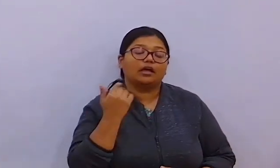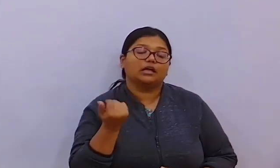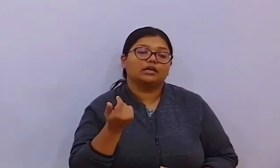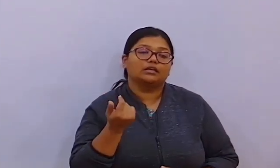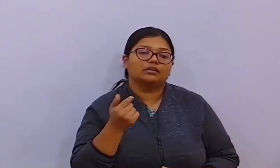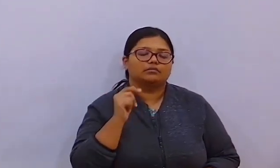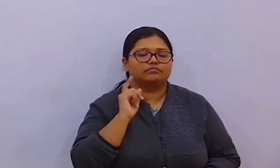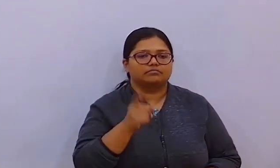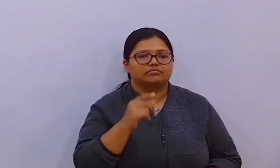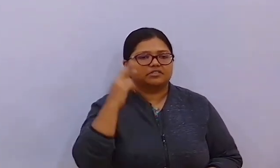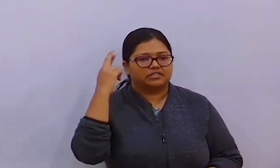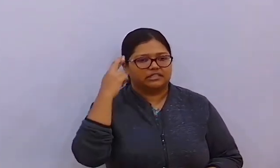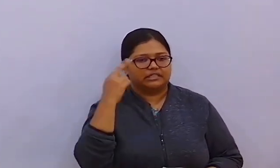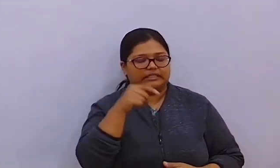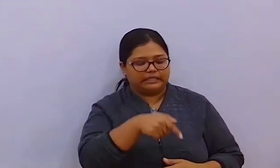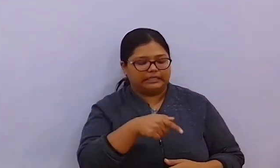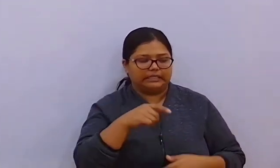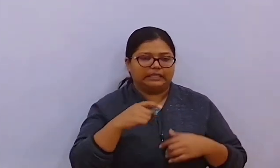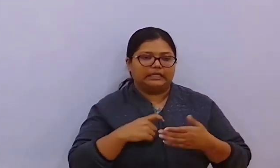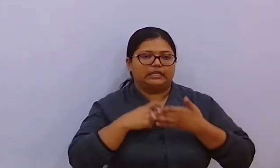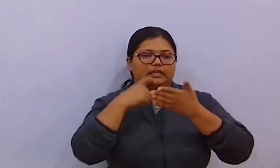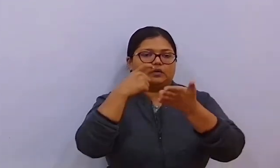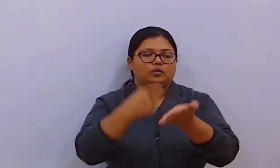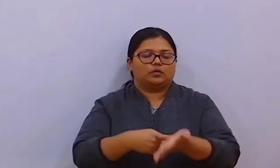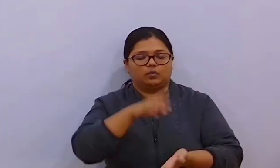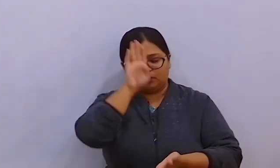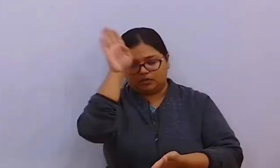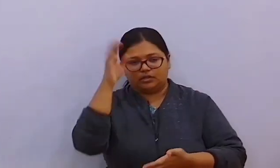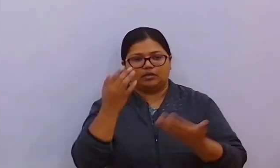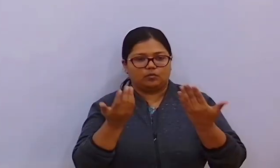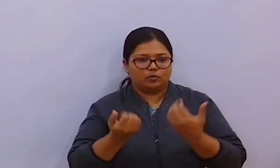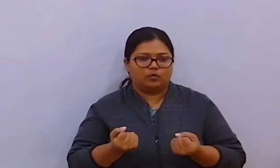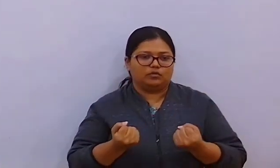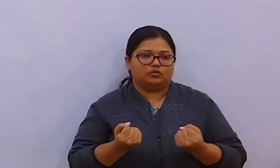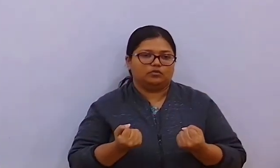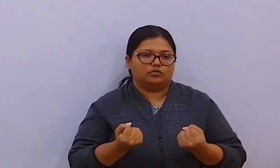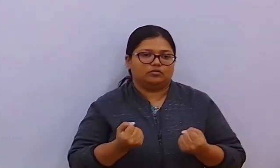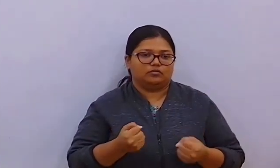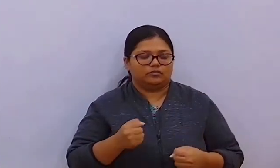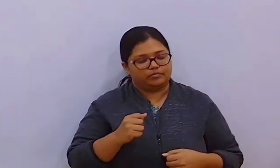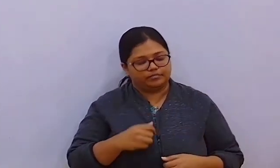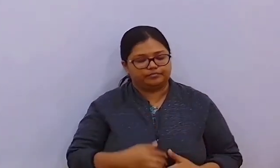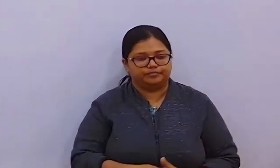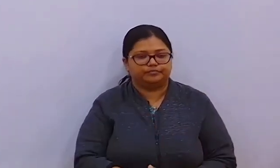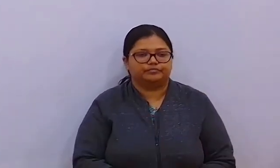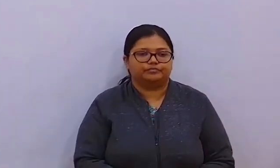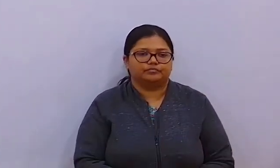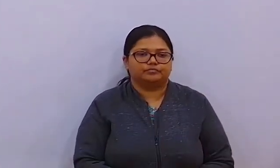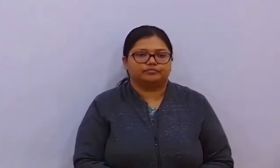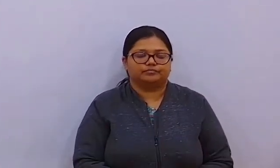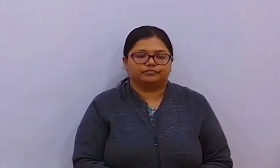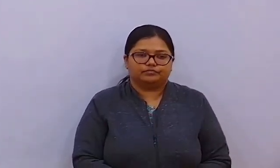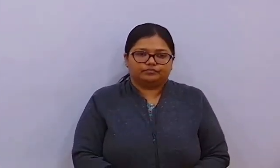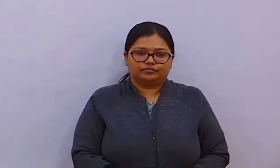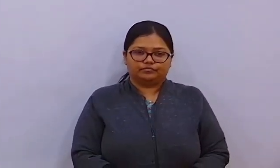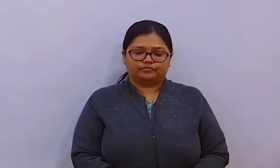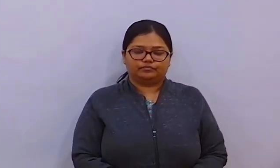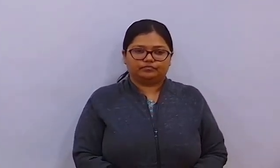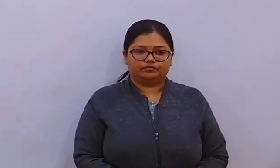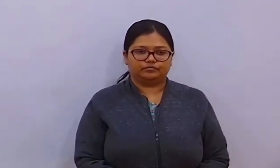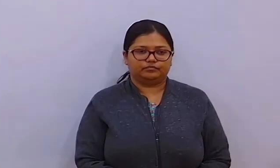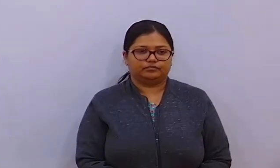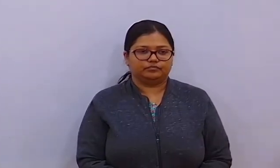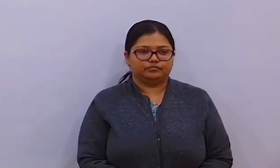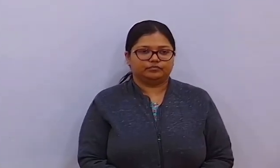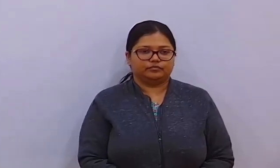जीवित भाई और उनके परिवारों की भी क्या है, जानकारी मिलती है। लेकिन हमें क्या है कि प्रारंभिक डेटा जो है अशोक के काल का कुछ कुछ